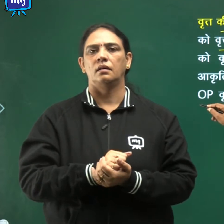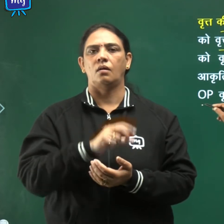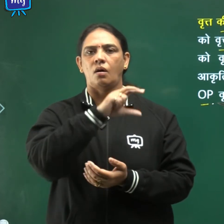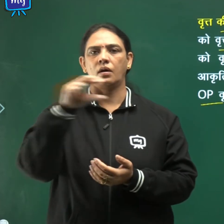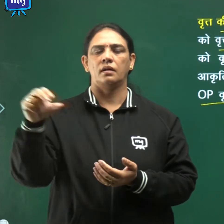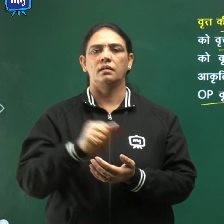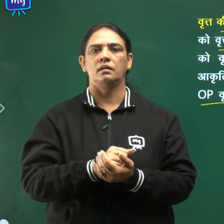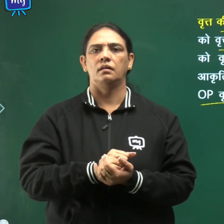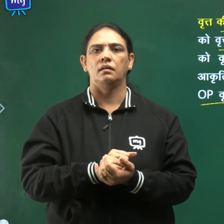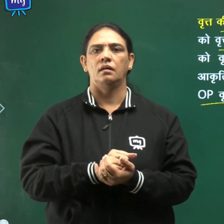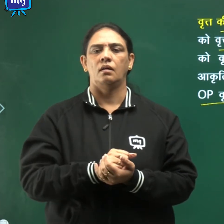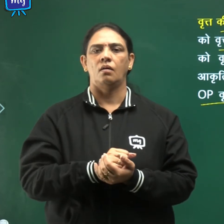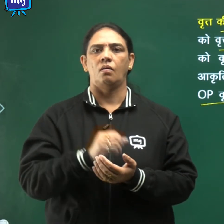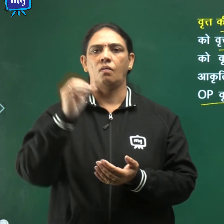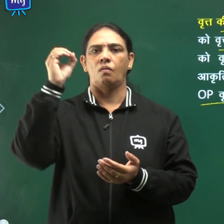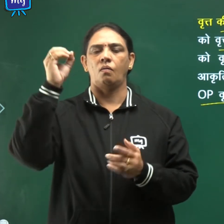और OP